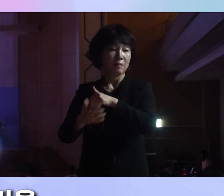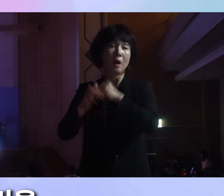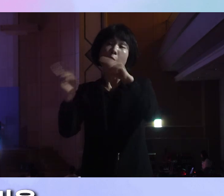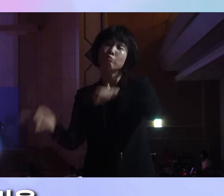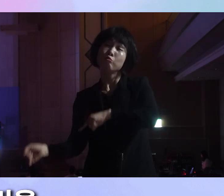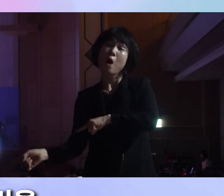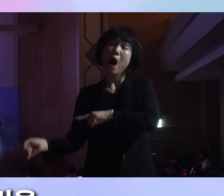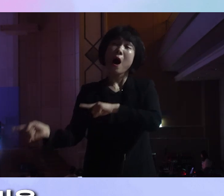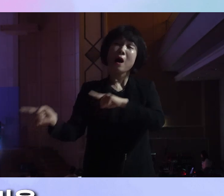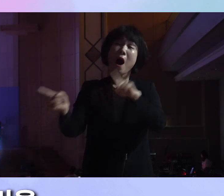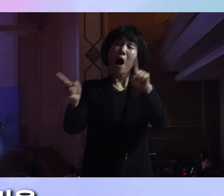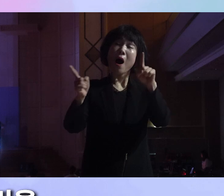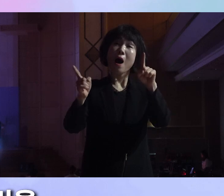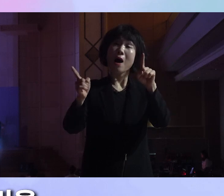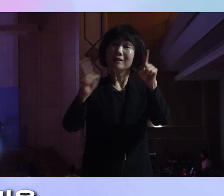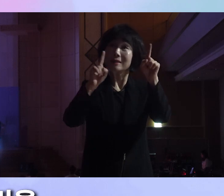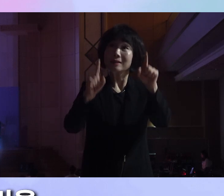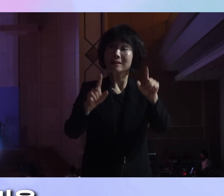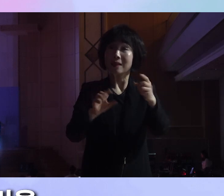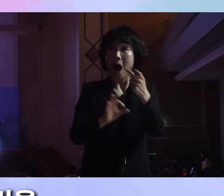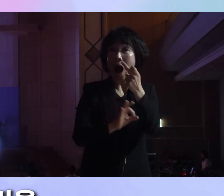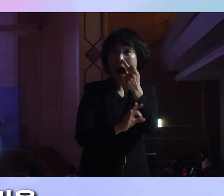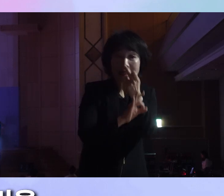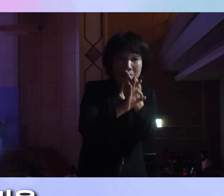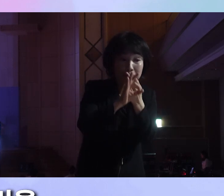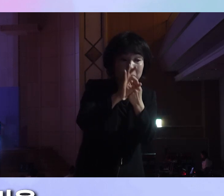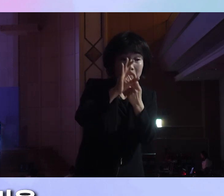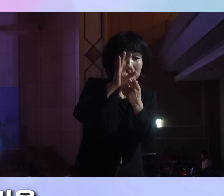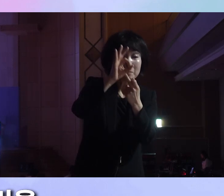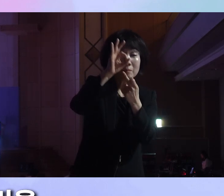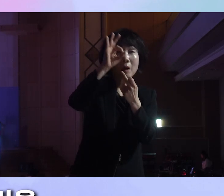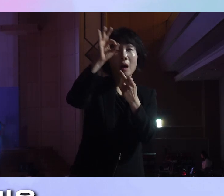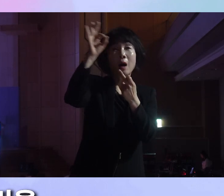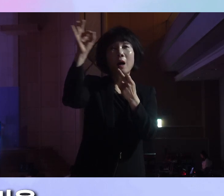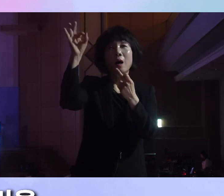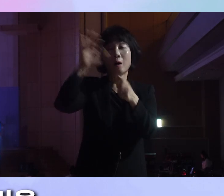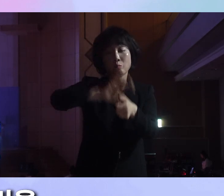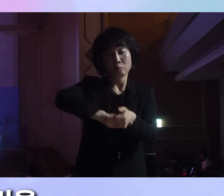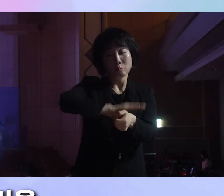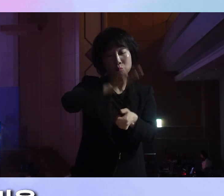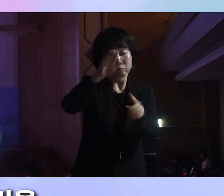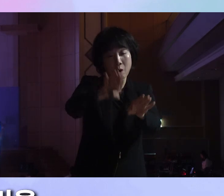부활하신 그 아침 닫힌 무덤